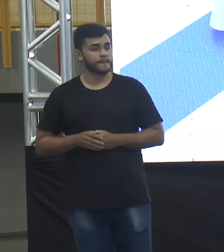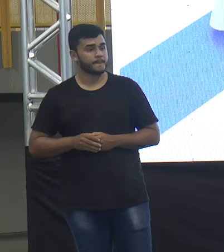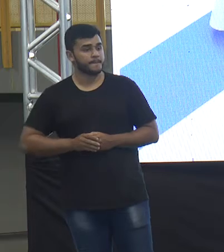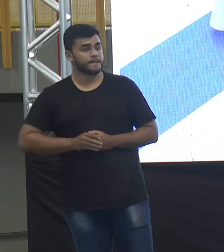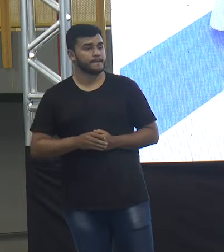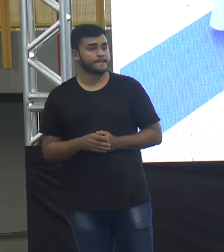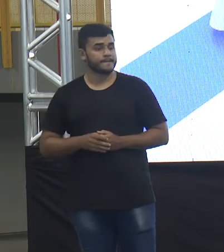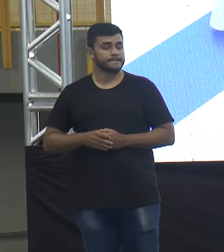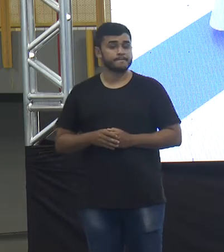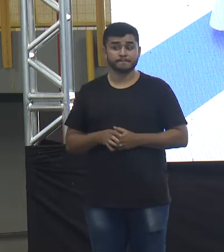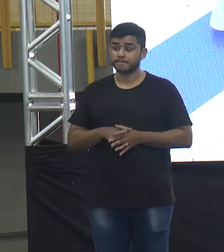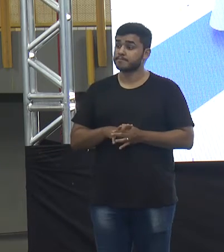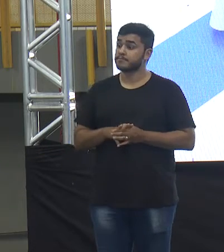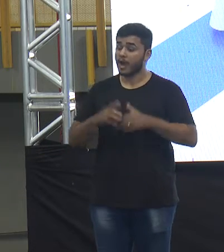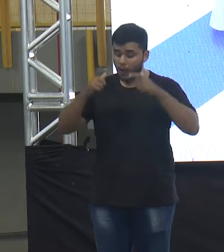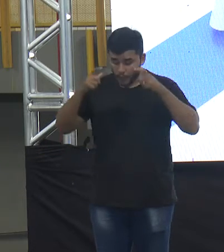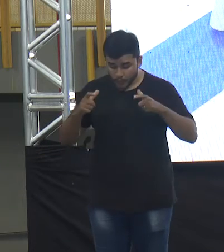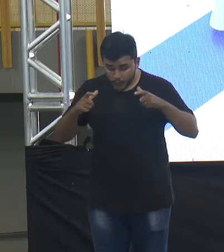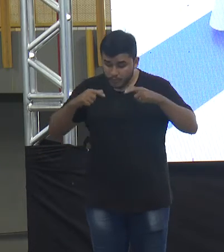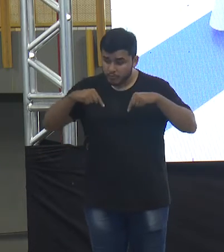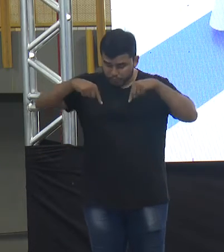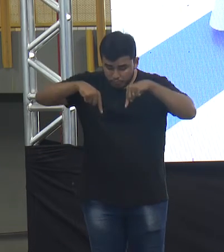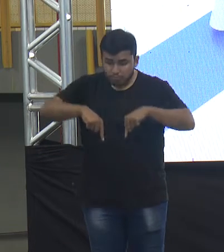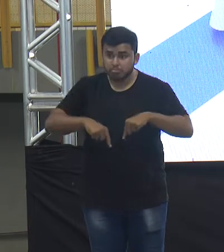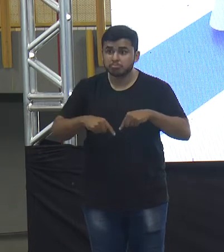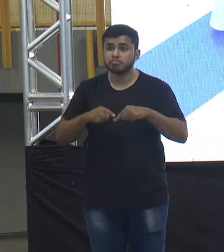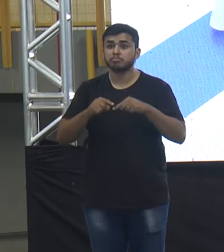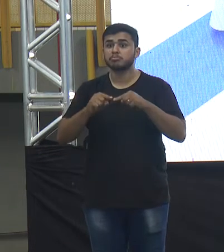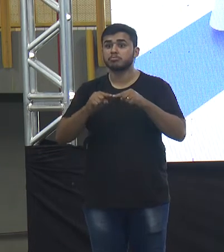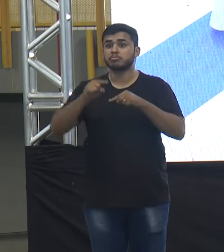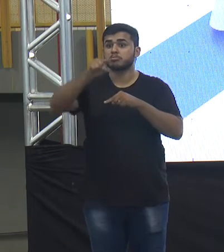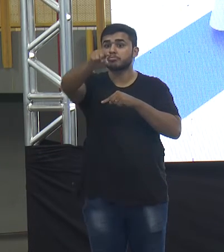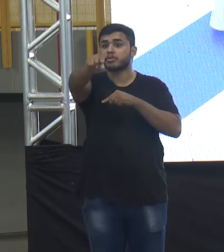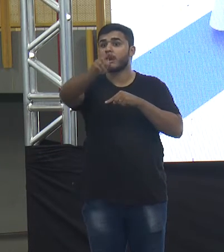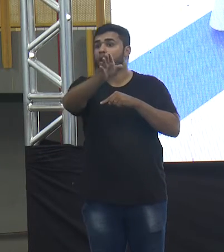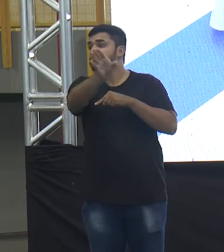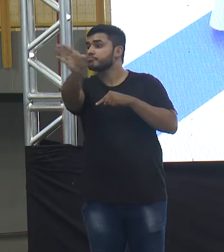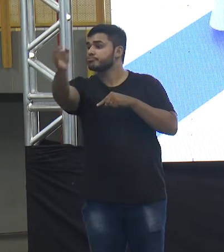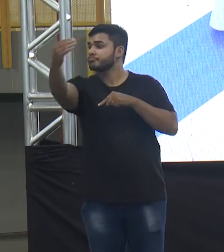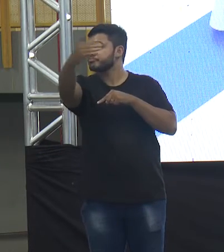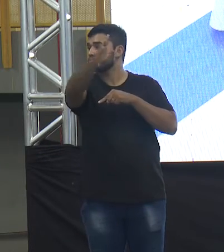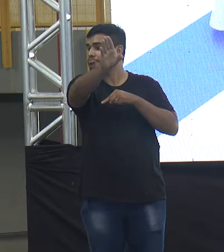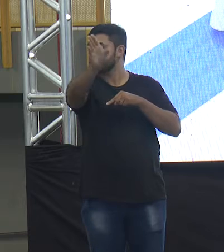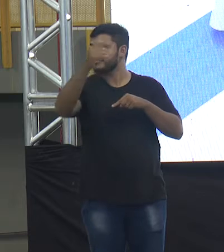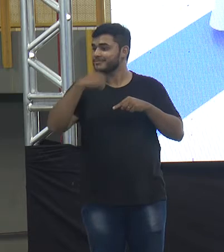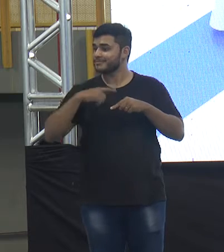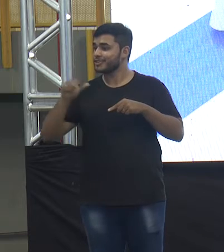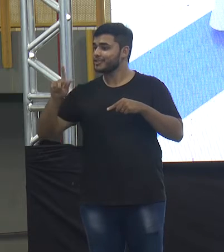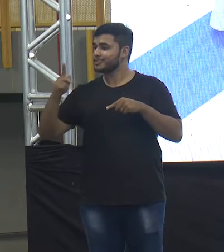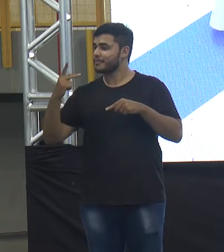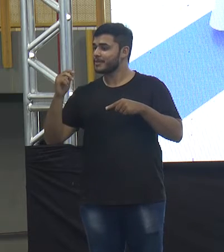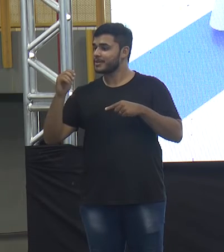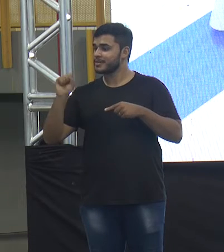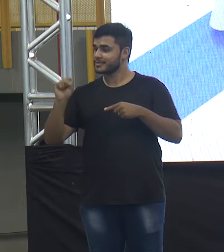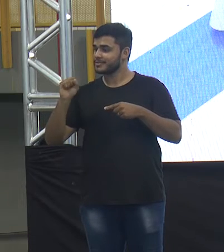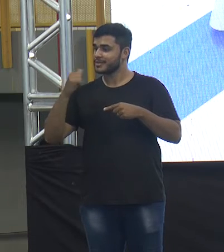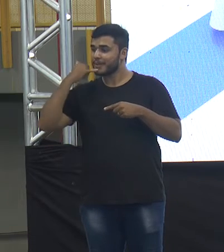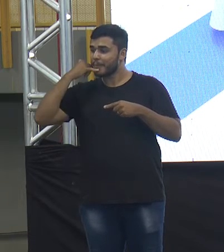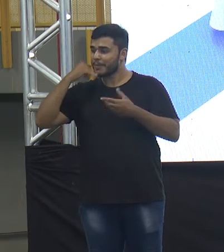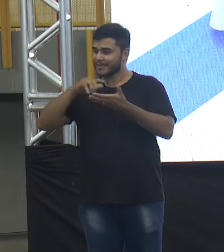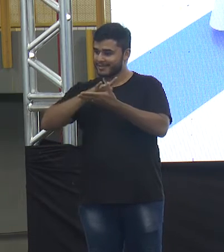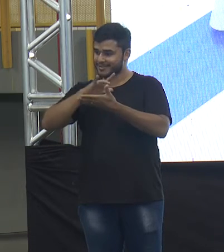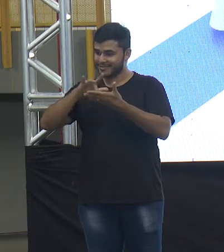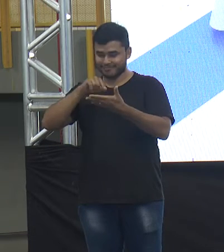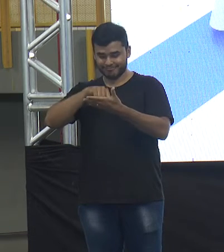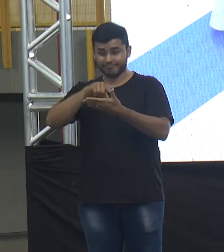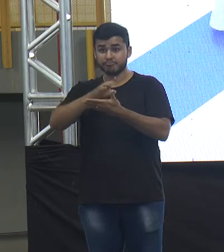coordenadas. Ele define a tua localização, mas com base também nesse referencial. Nesse